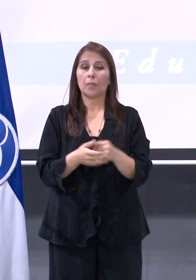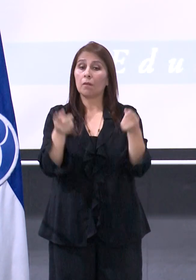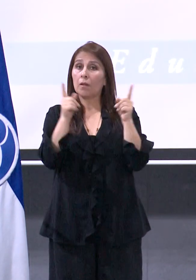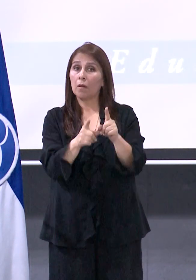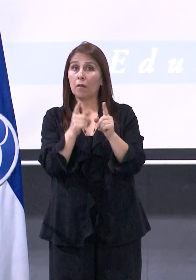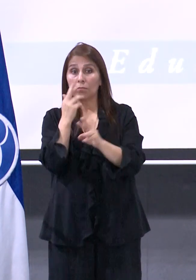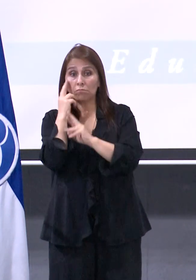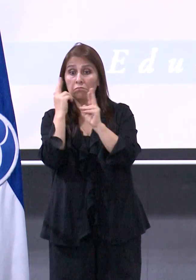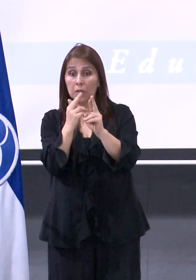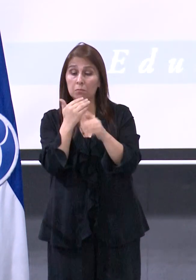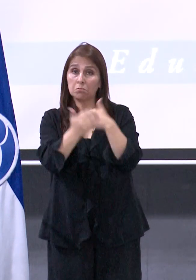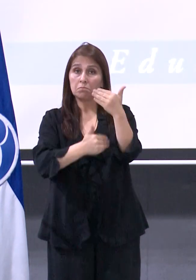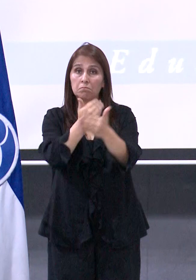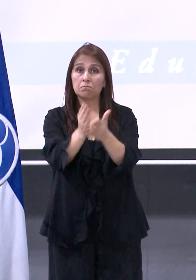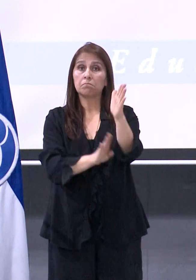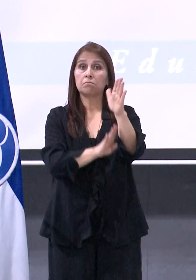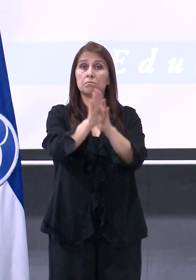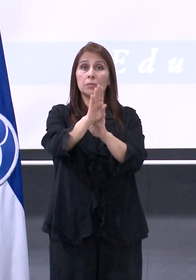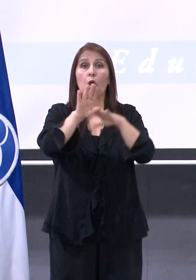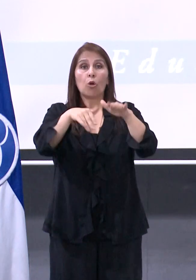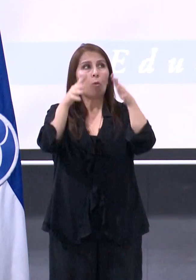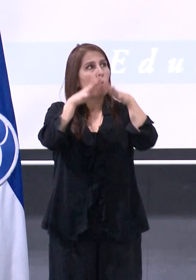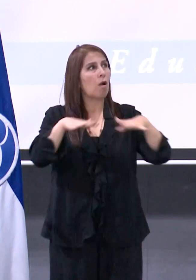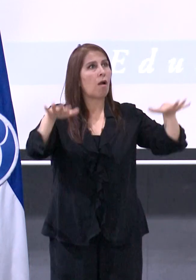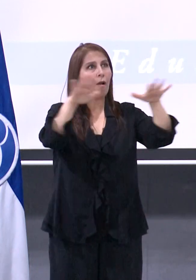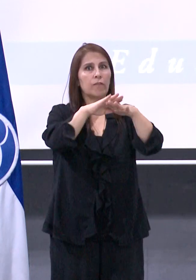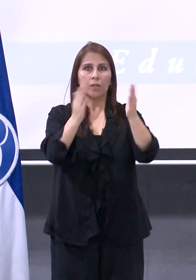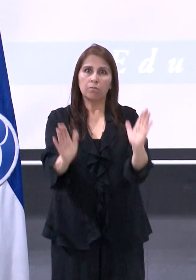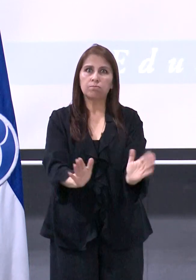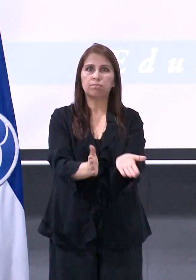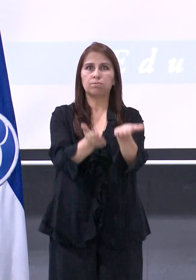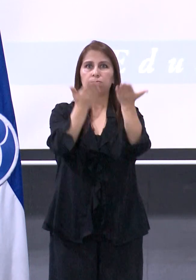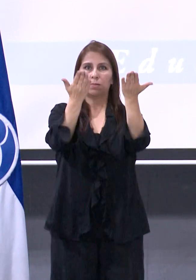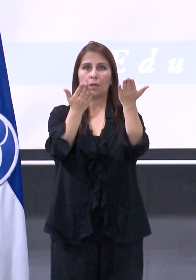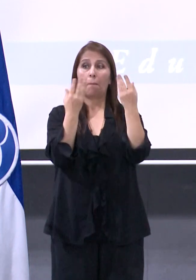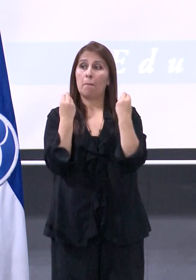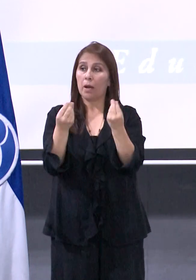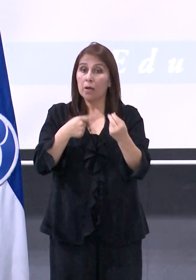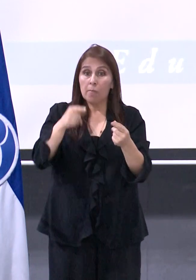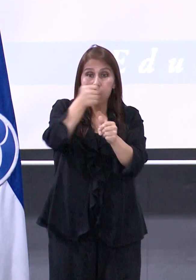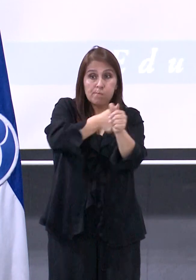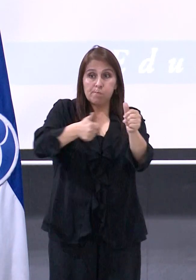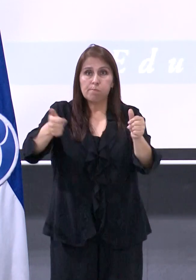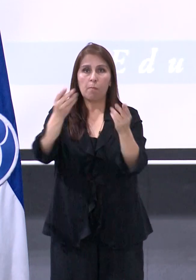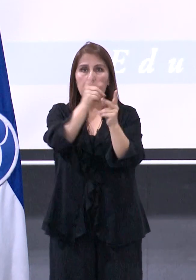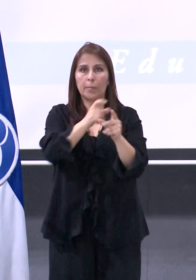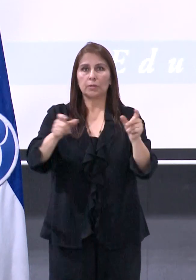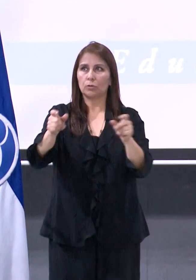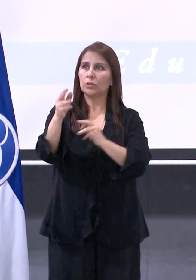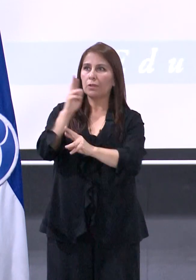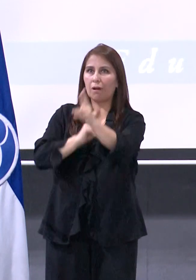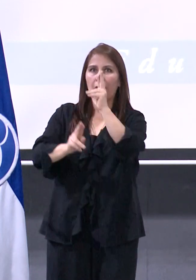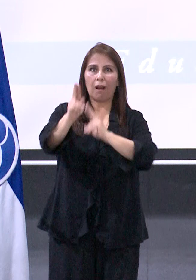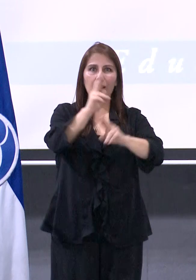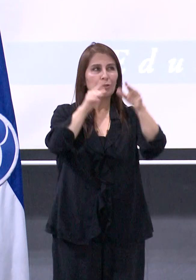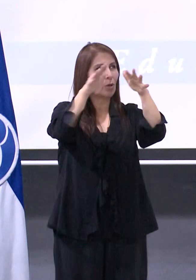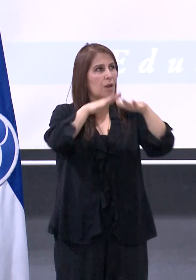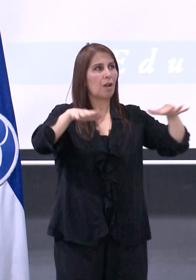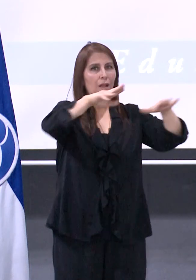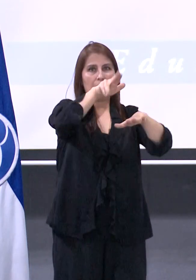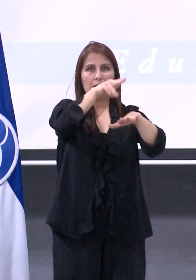productivos relacionados con la sustentabilidad ambiental que busca generar prácticas responsables para mediar la relación entre el ser humano y la